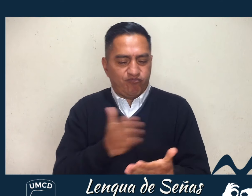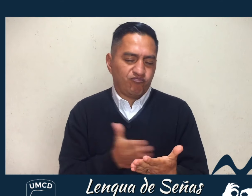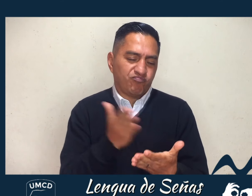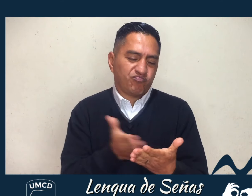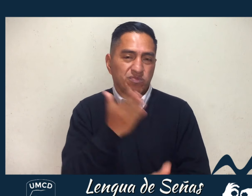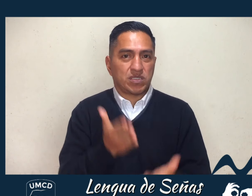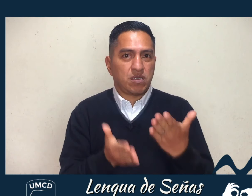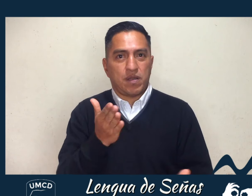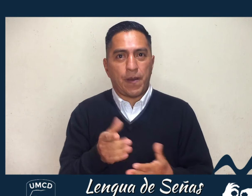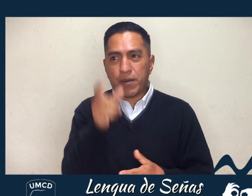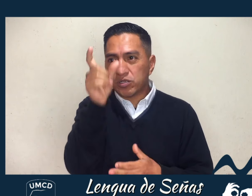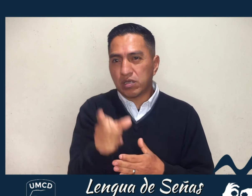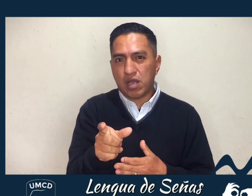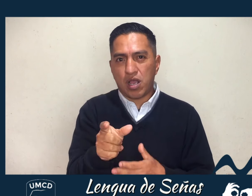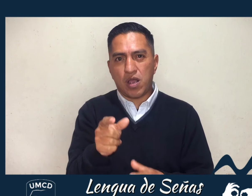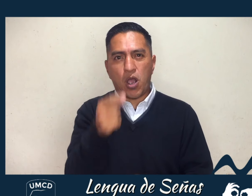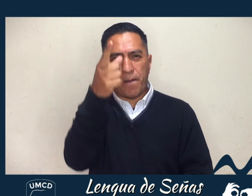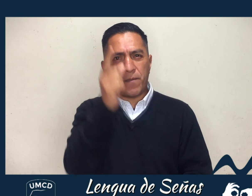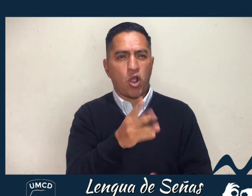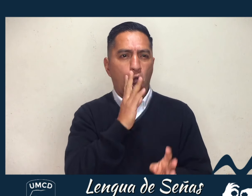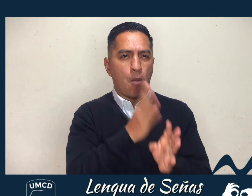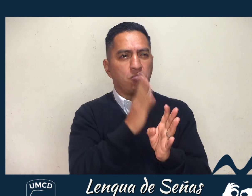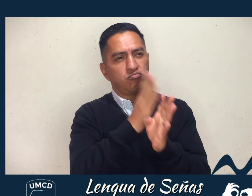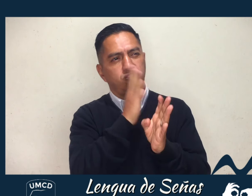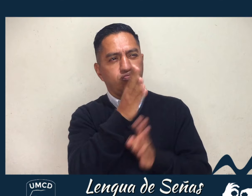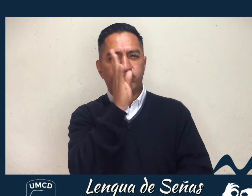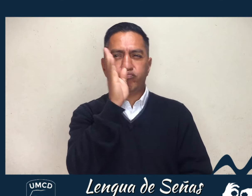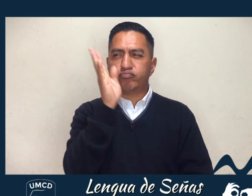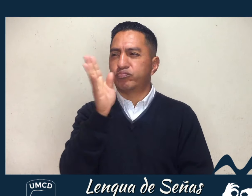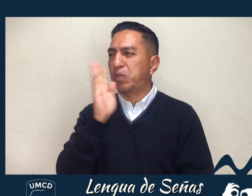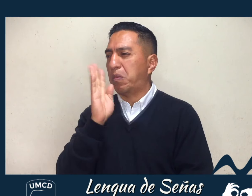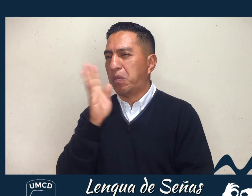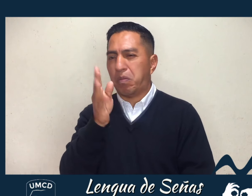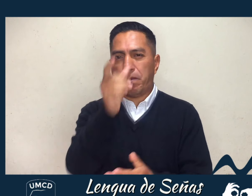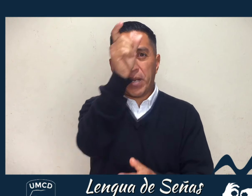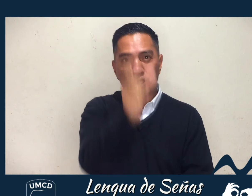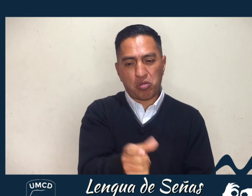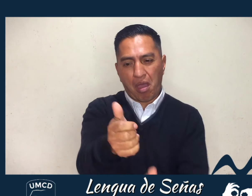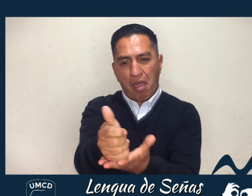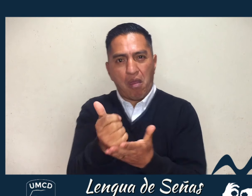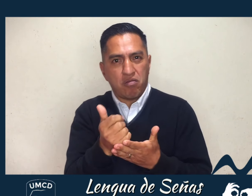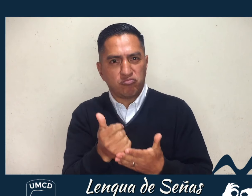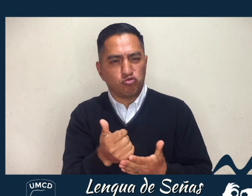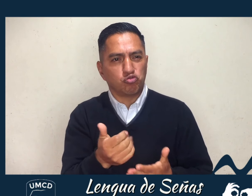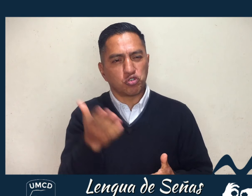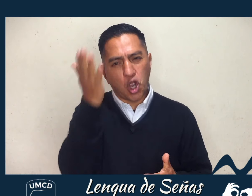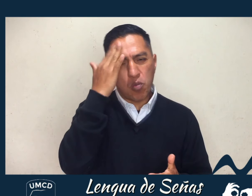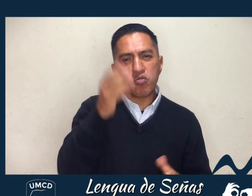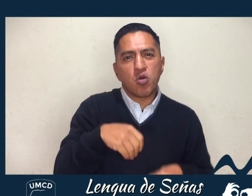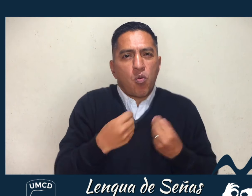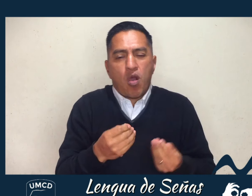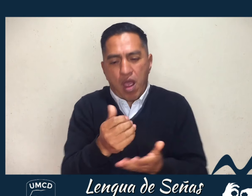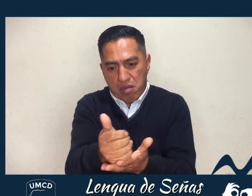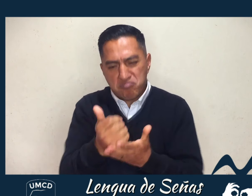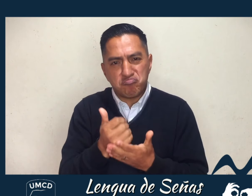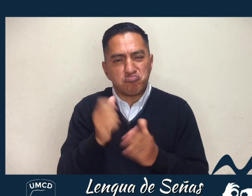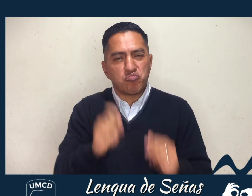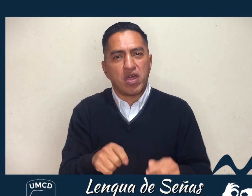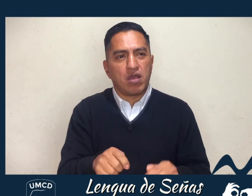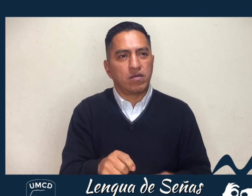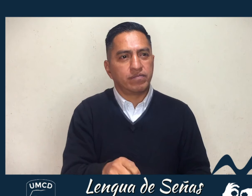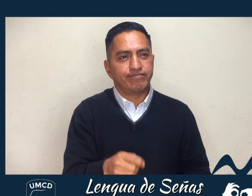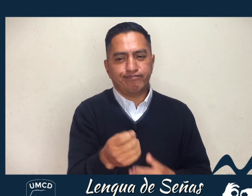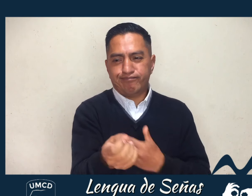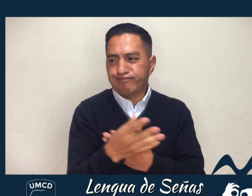es muy común escuchar conferencias de autoayuda o personas que dicen saber cómo lograremos cambiar siguiendo